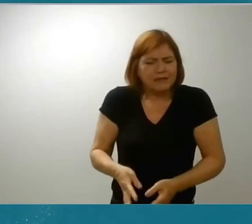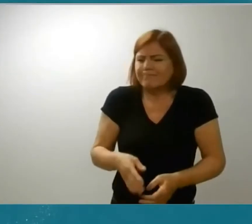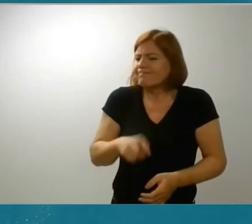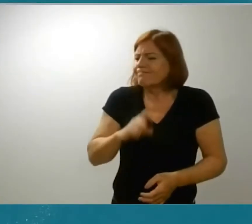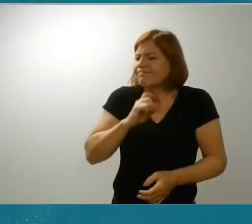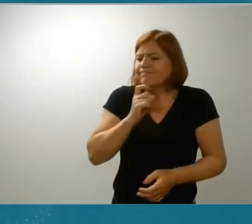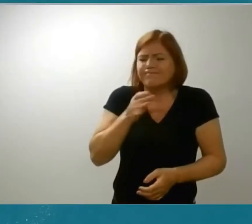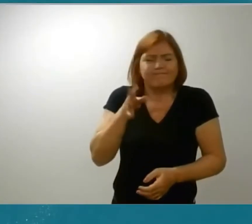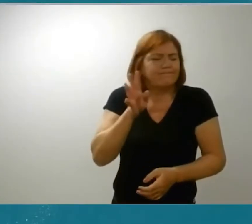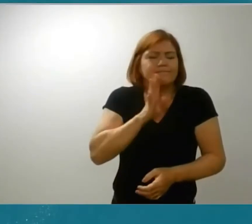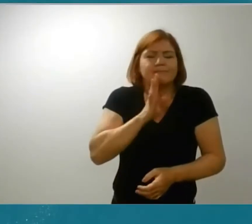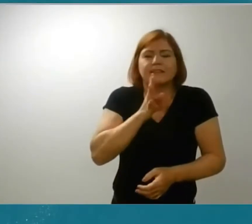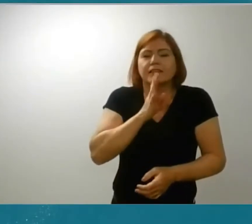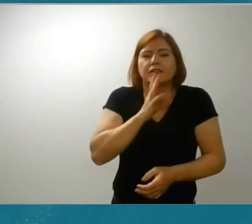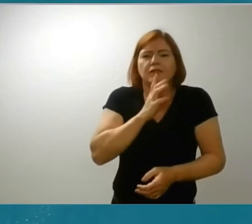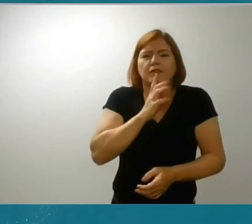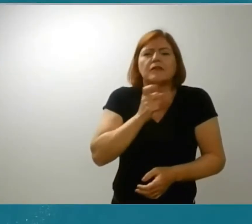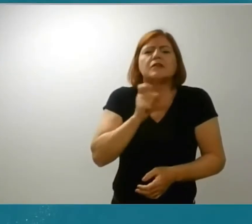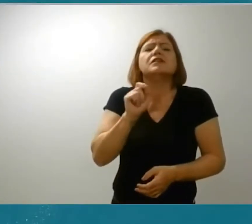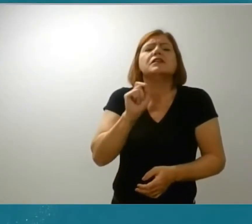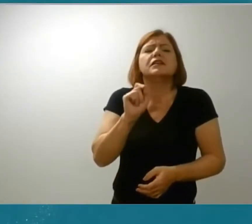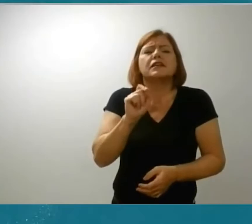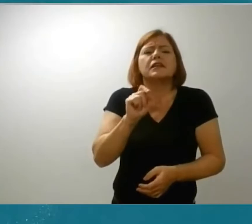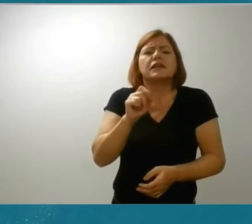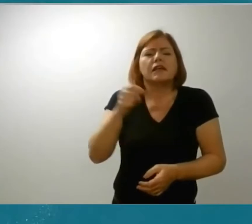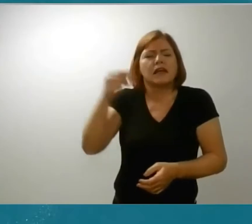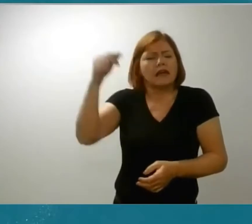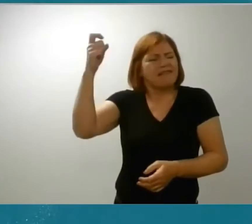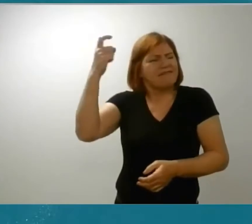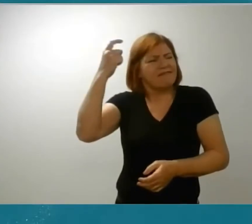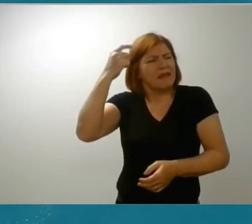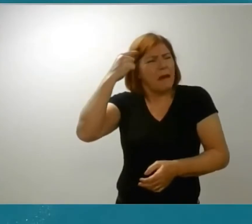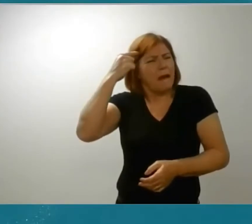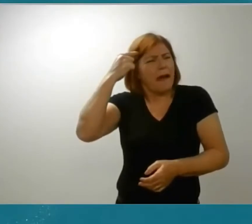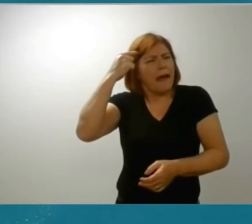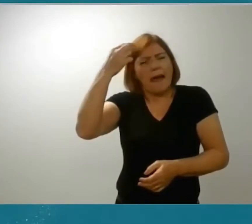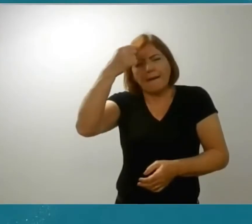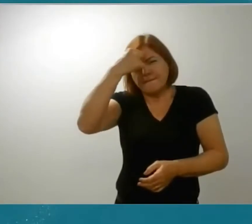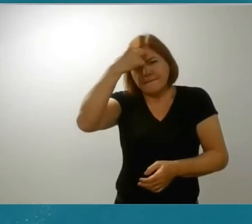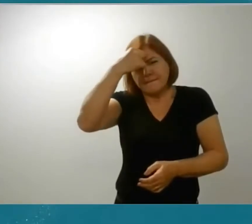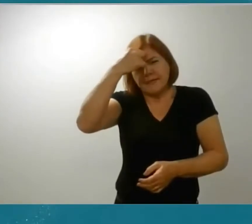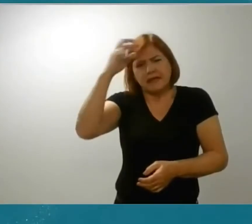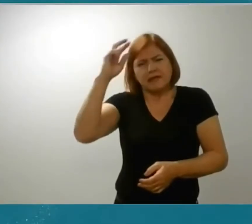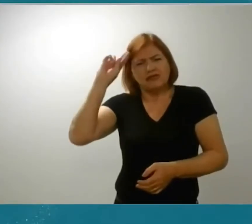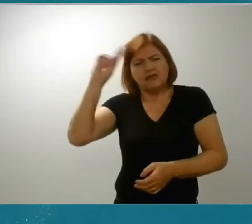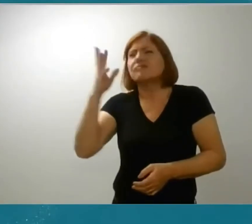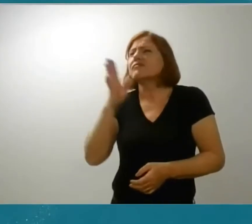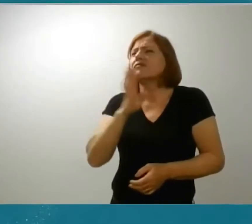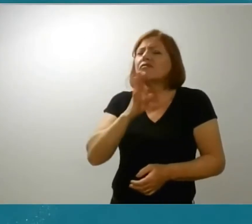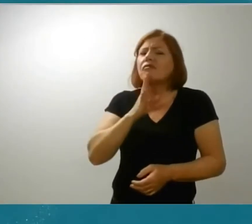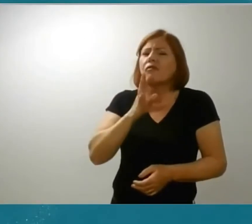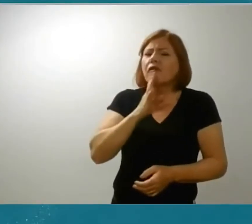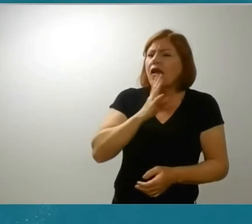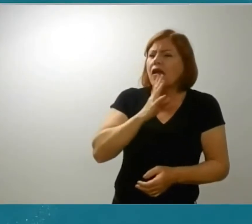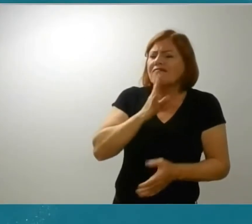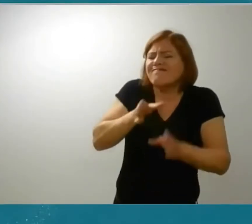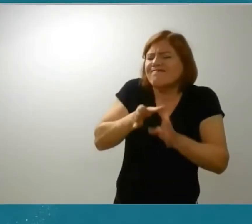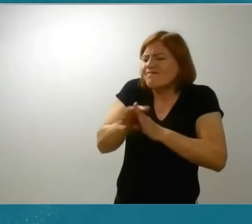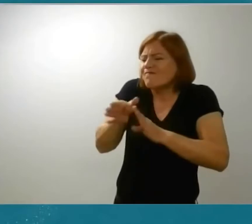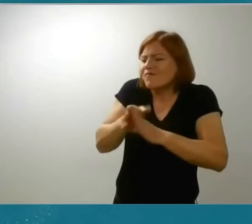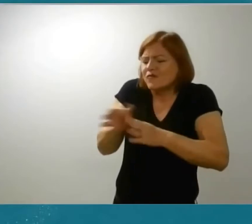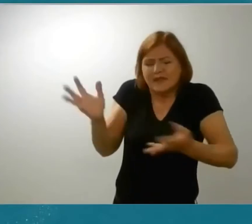deu para nós. É nesse Filho, quando cremos, nós ganhamos a vida eterna. Irmãos, isso é